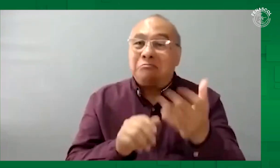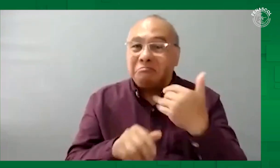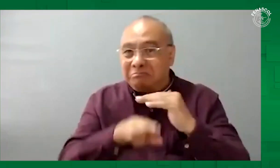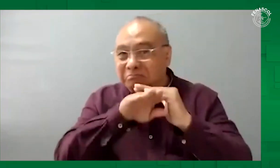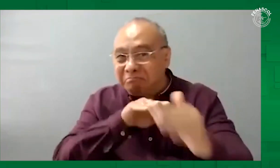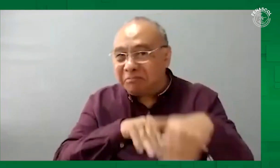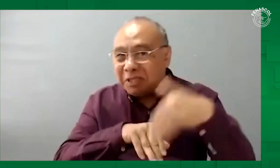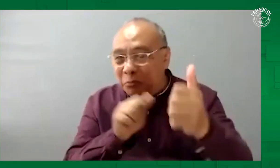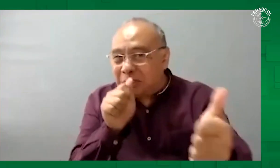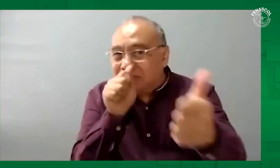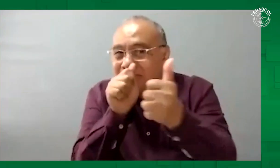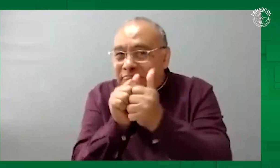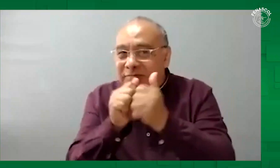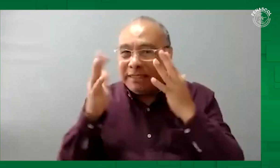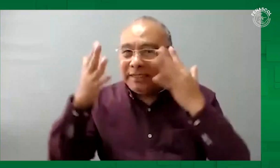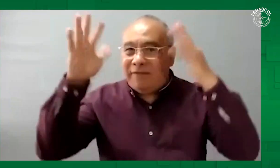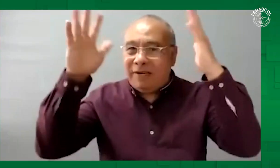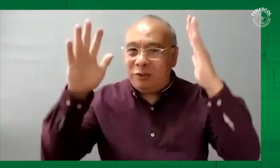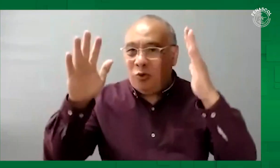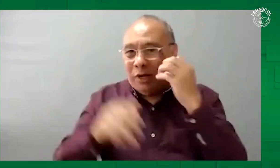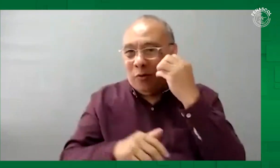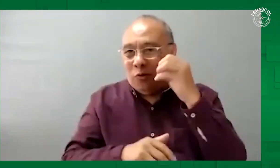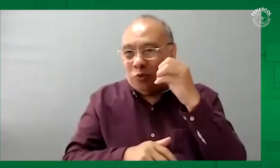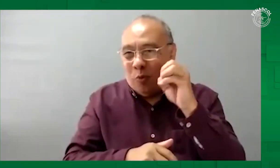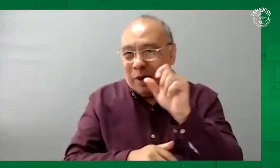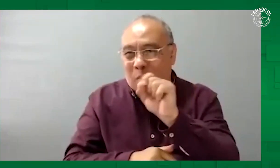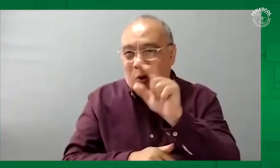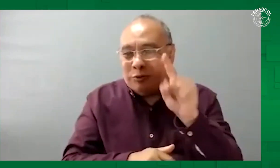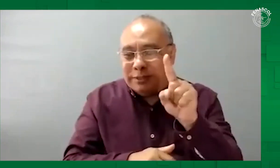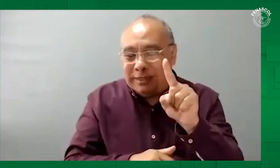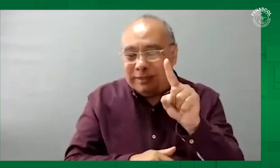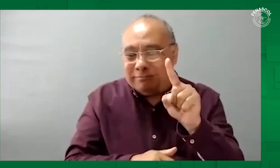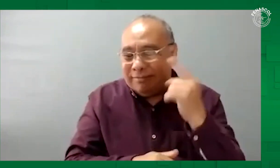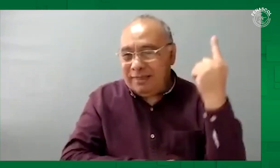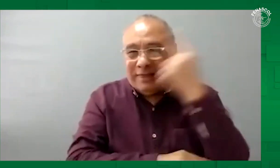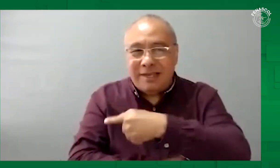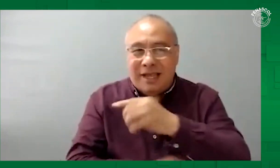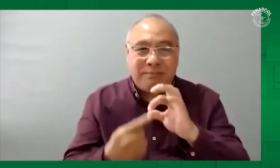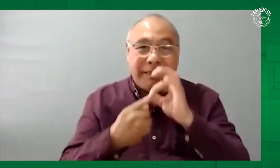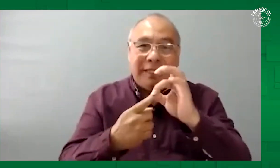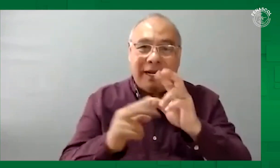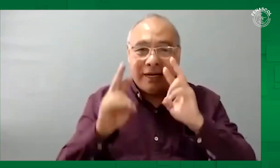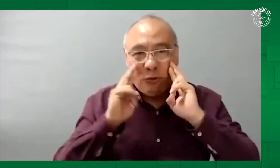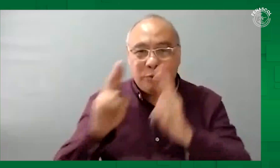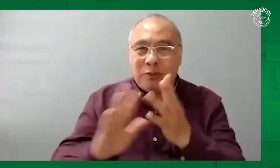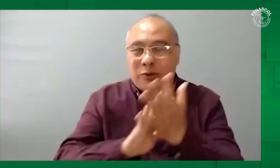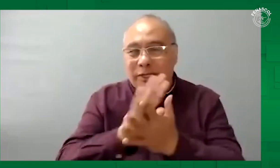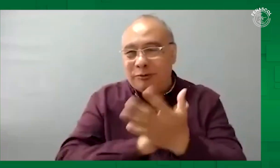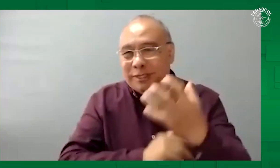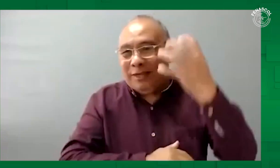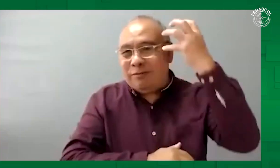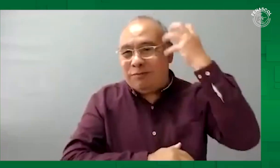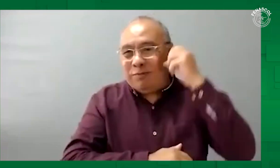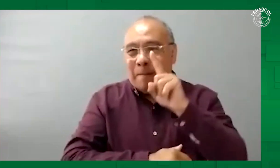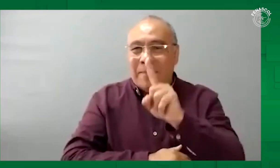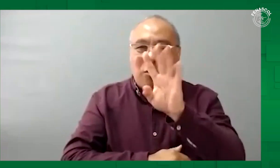octubre. 25 años del reconocimiento de la lengua de señas. Entonces, te invitamos también para que participes en esta celebración el día 11 de